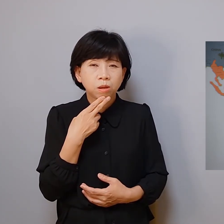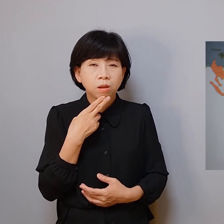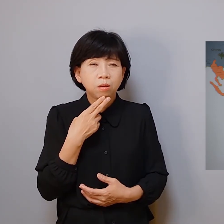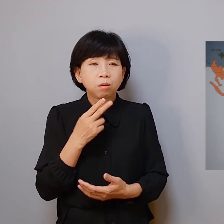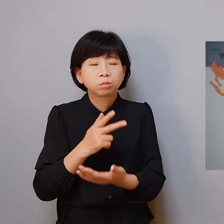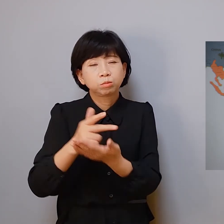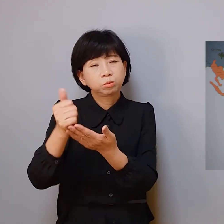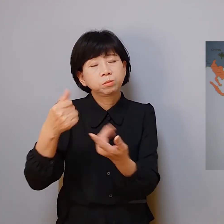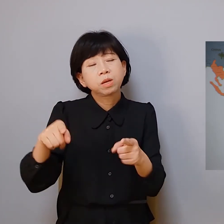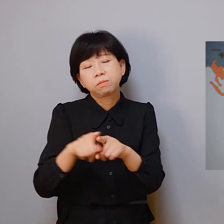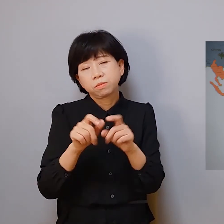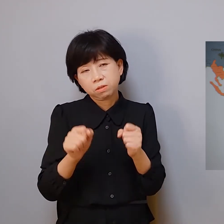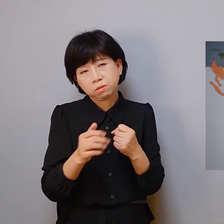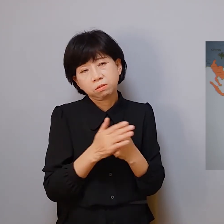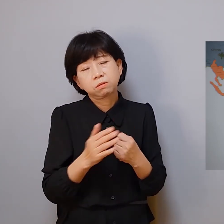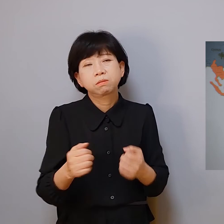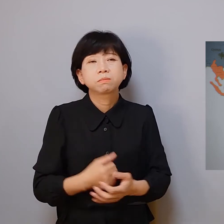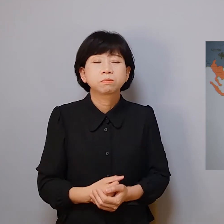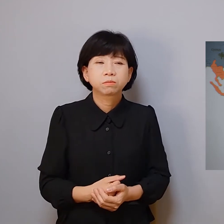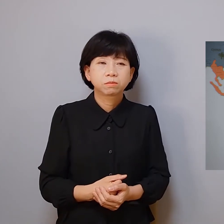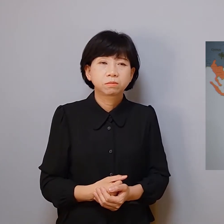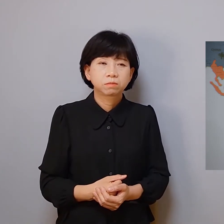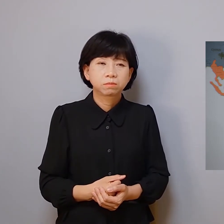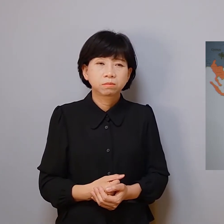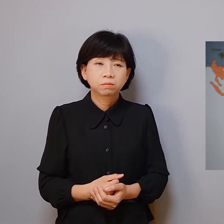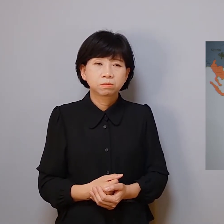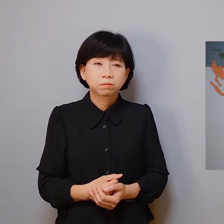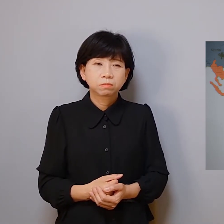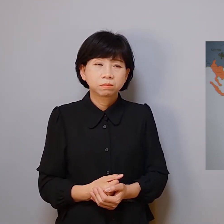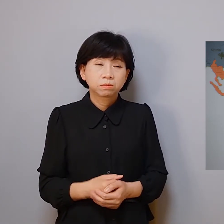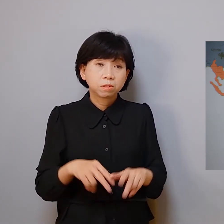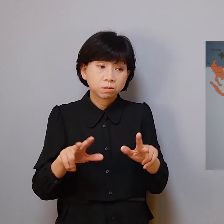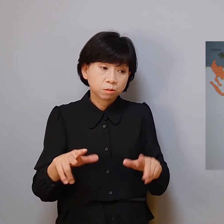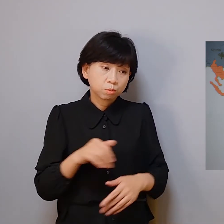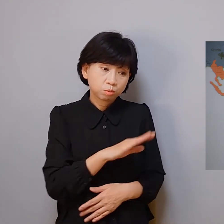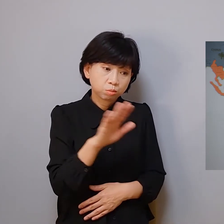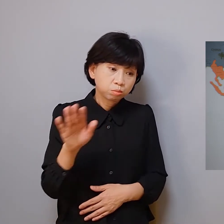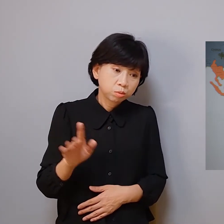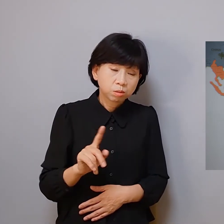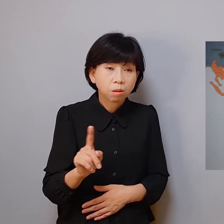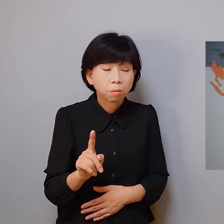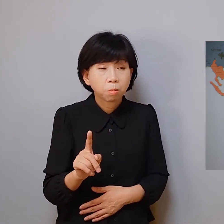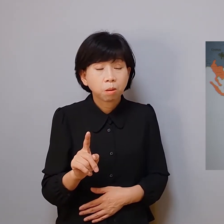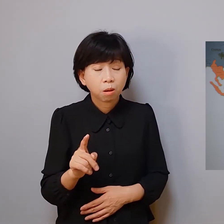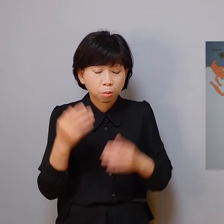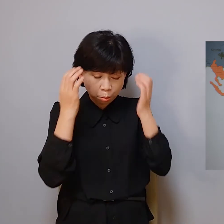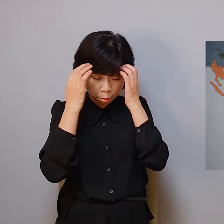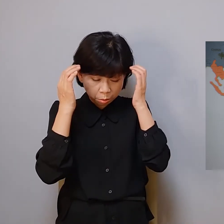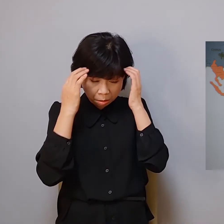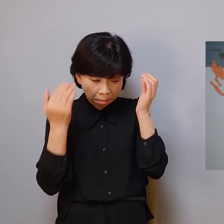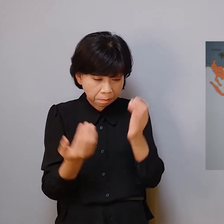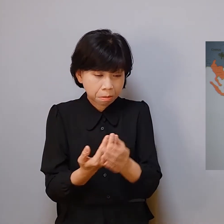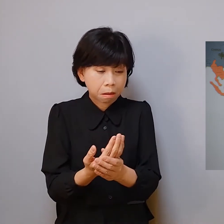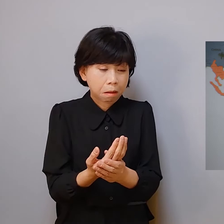함께 하시기 때문입니다. 그런데 왜 우리에게 일어난 일을 우리가 받아들이지